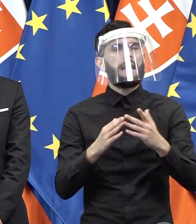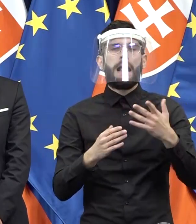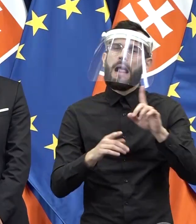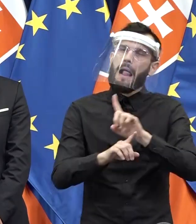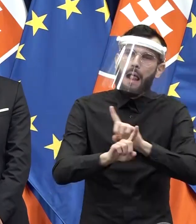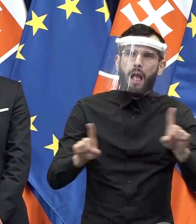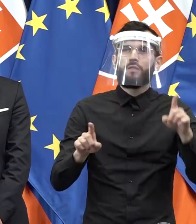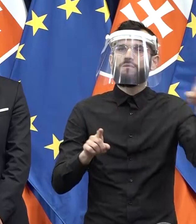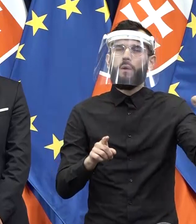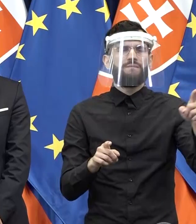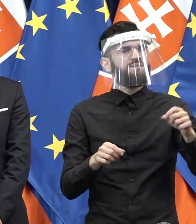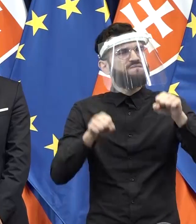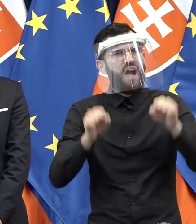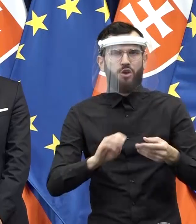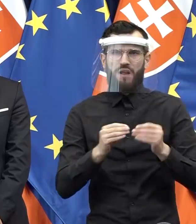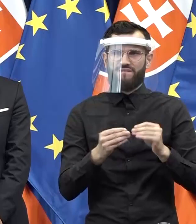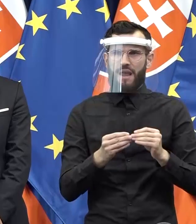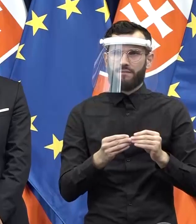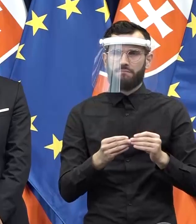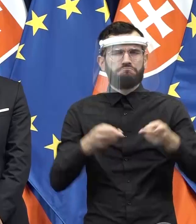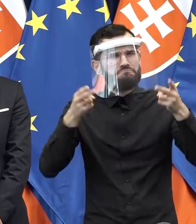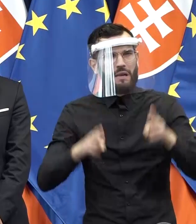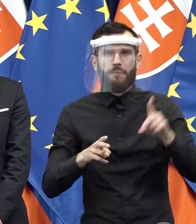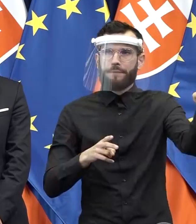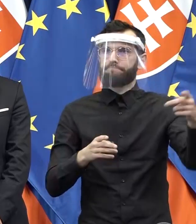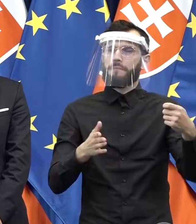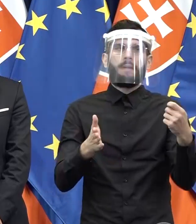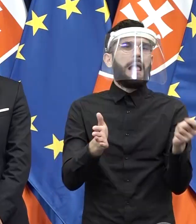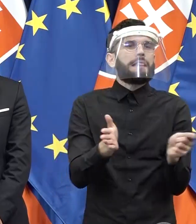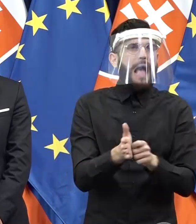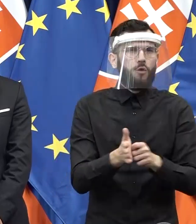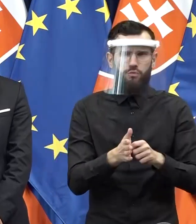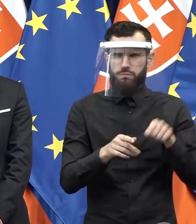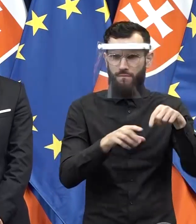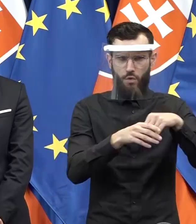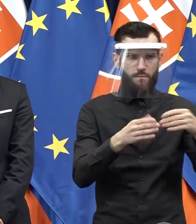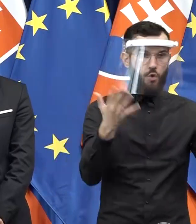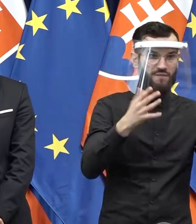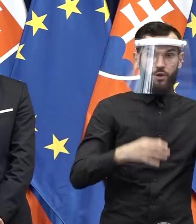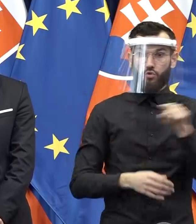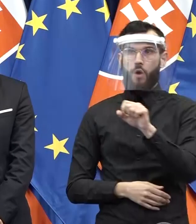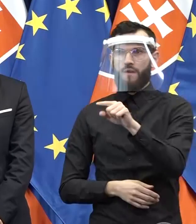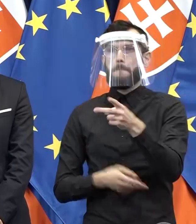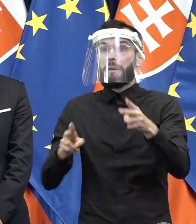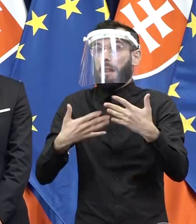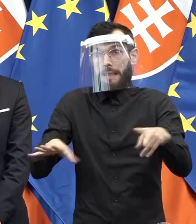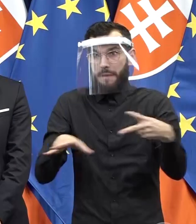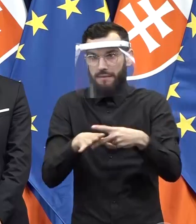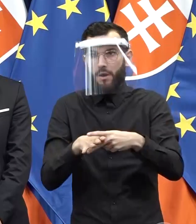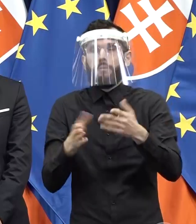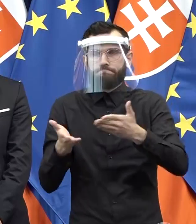nevyhnutných prípadoch. Za účelom nákupu v čase od 9 do 12, ak to nemajú zabezpečené inak,